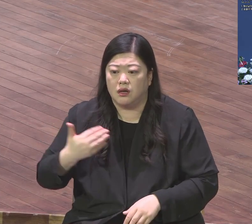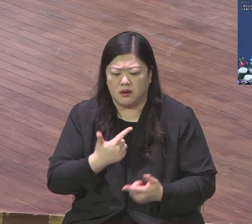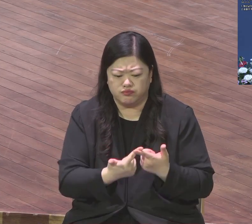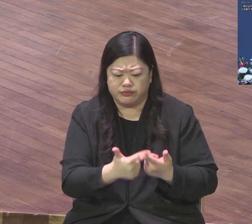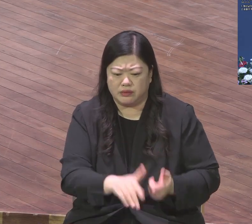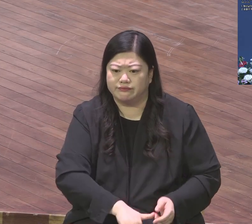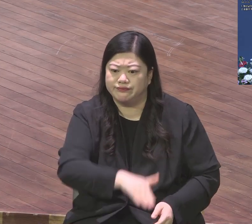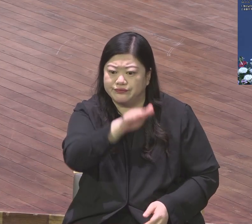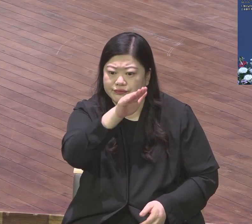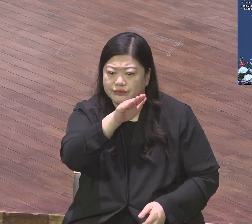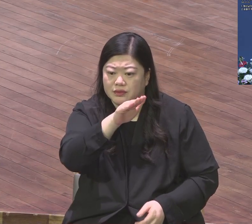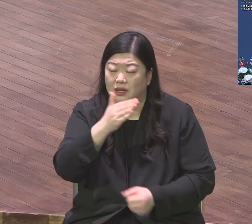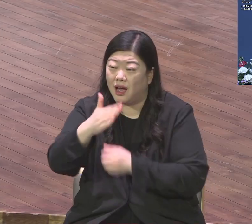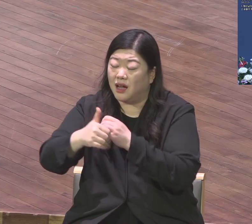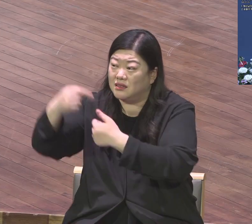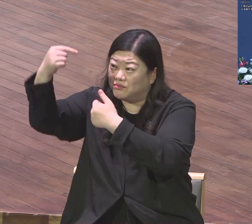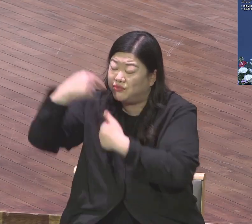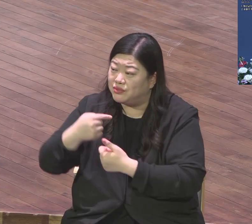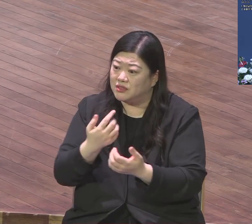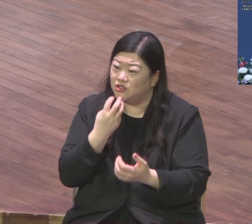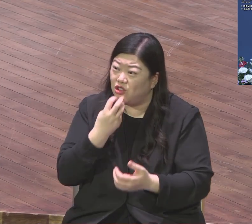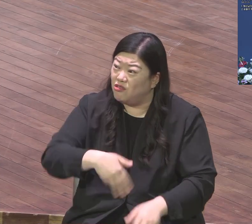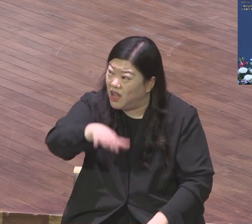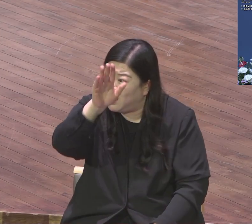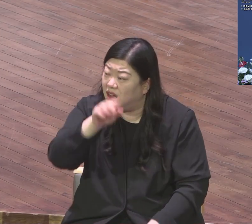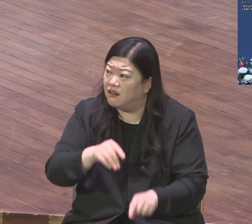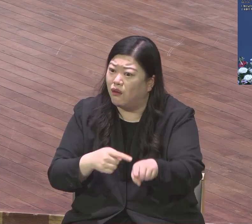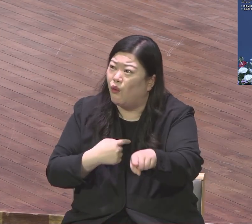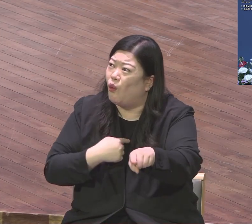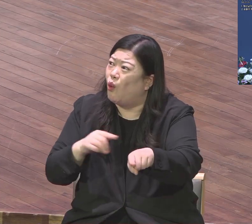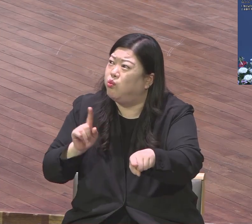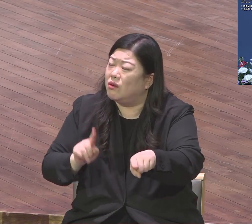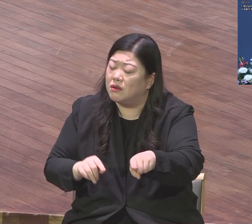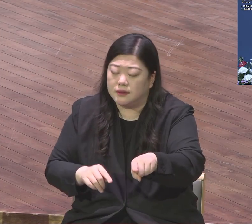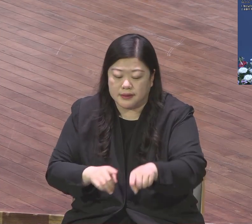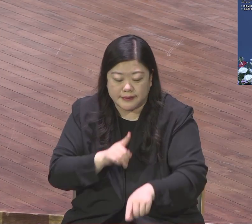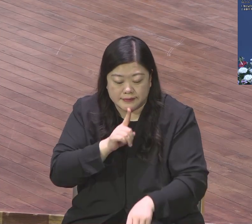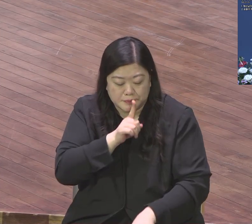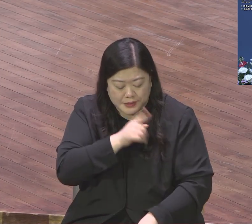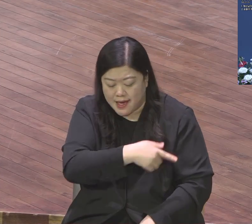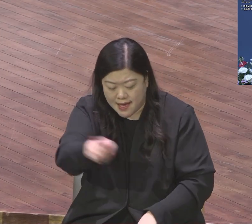의논한 적, 가족 의논한 적도 없어요. 가라! 기도하는 중에 그대로 그냥.